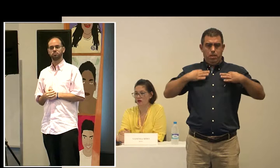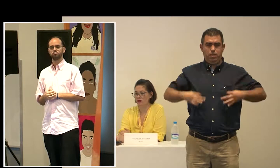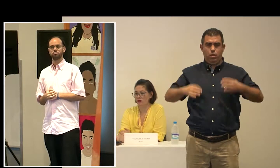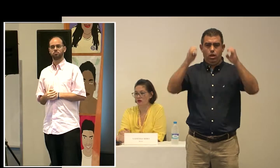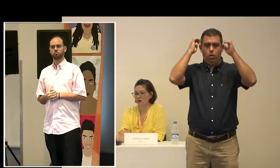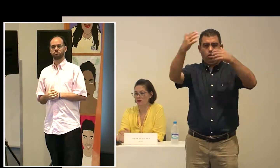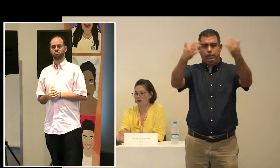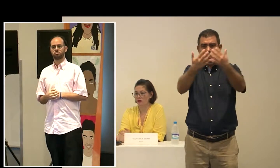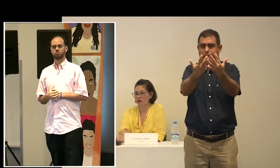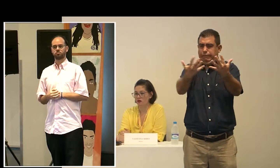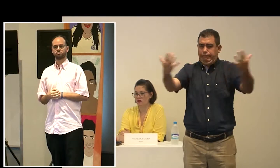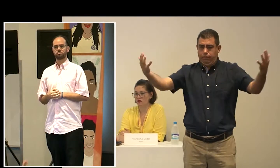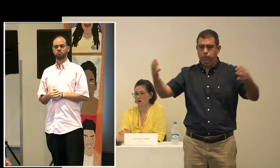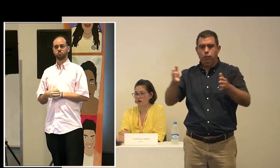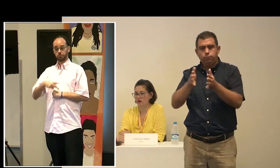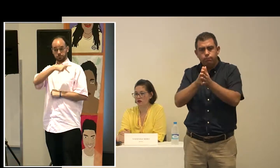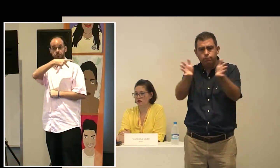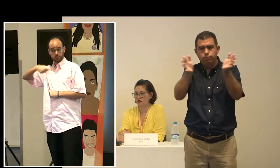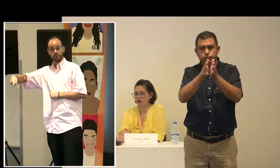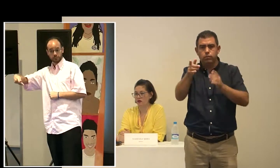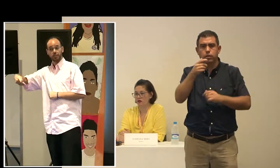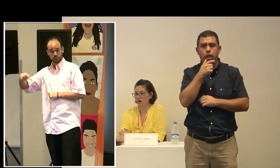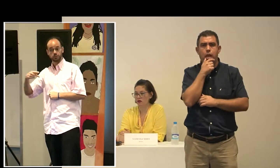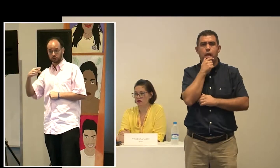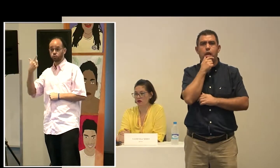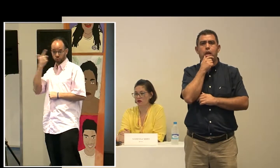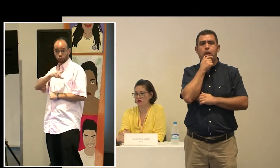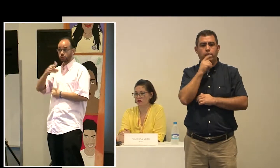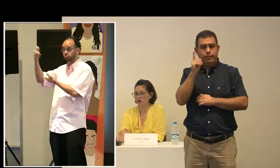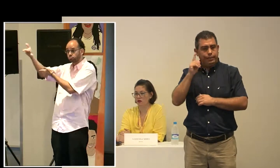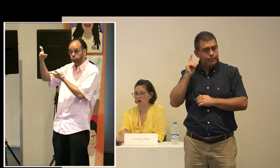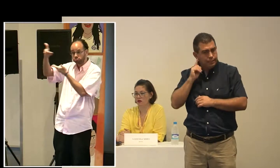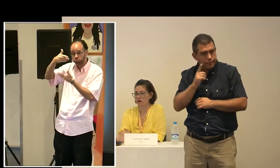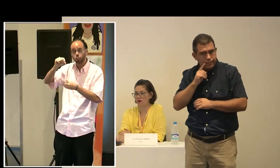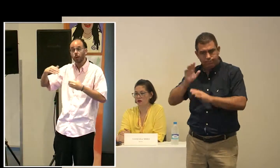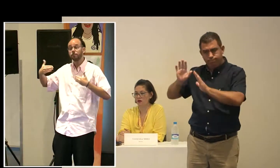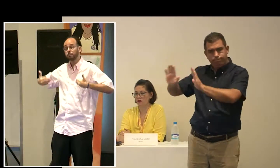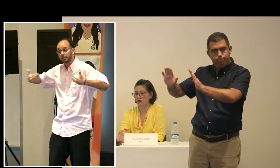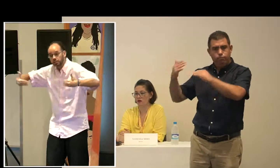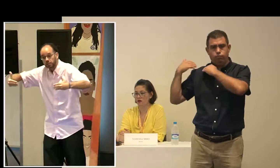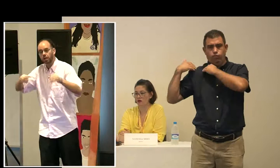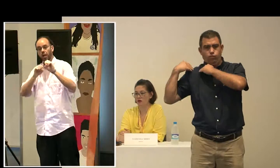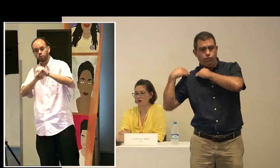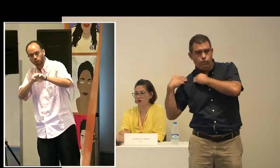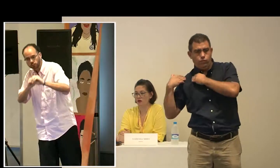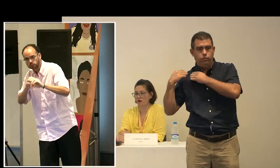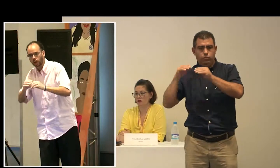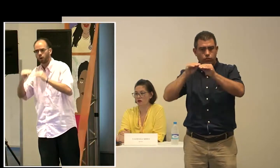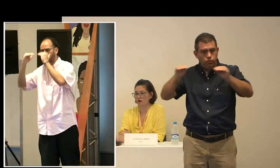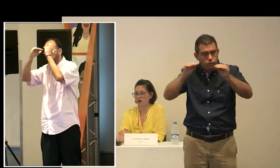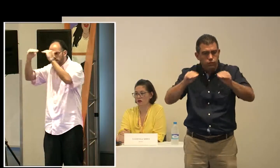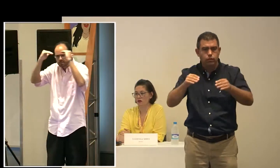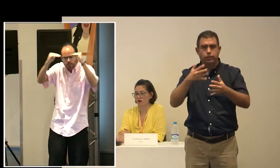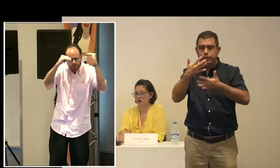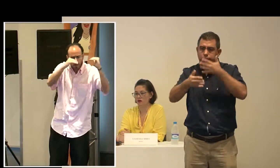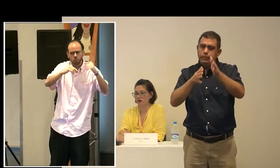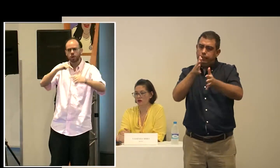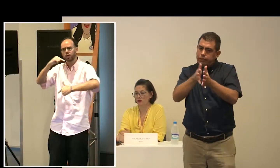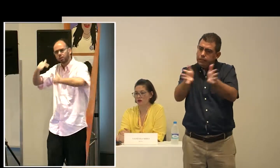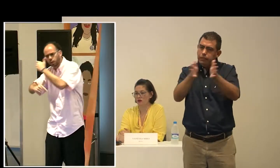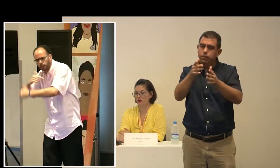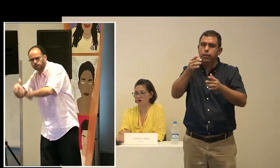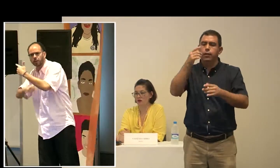num congresso deles de amplitude tal qual a daqui. Eles convidaram muitas pessoas.